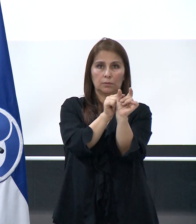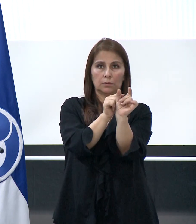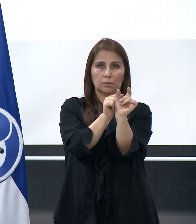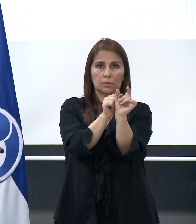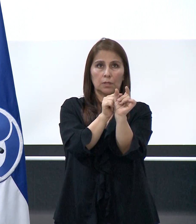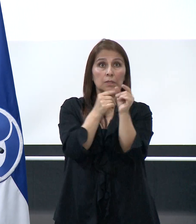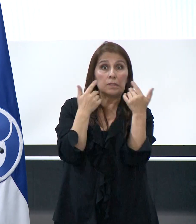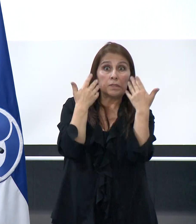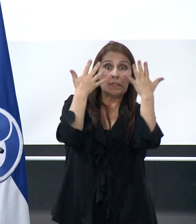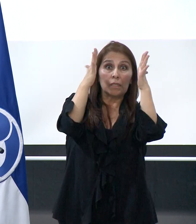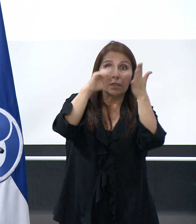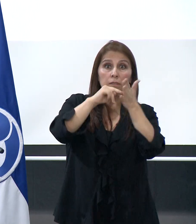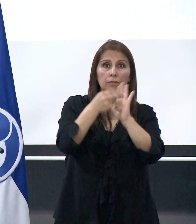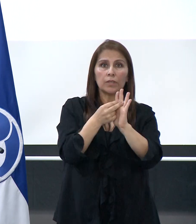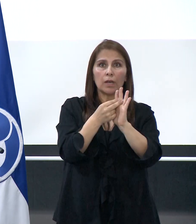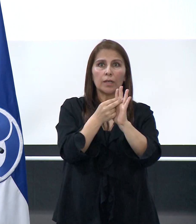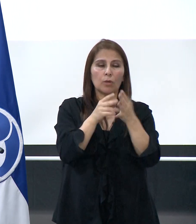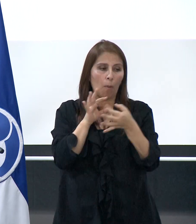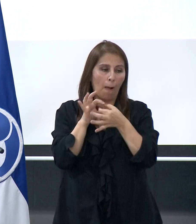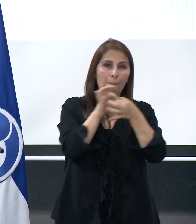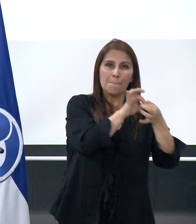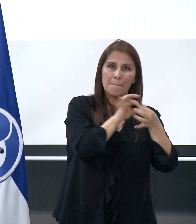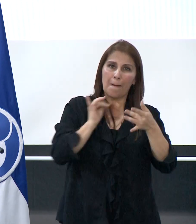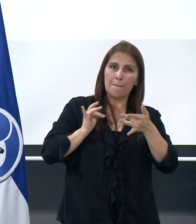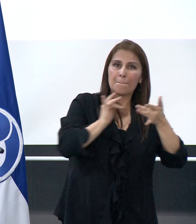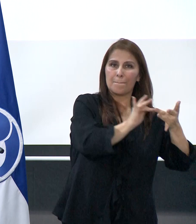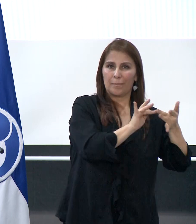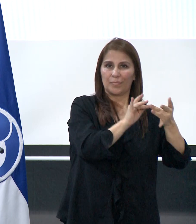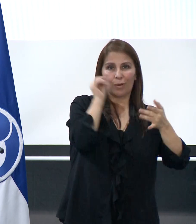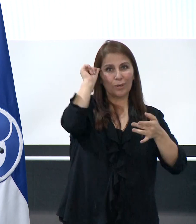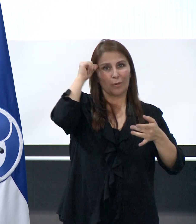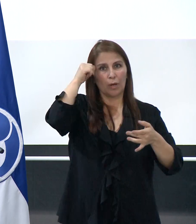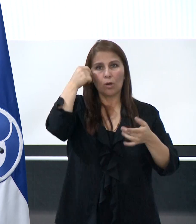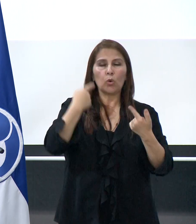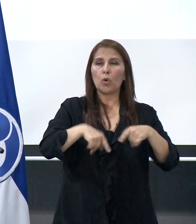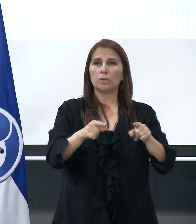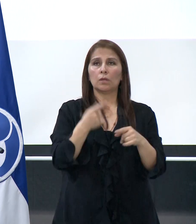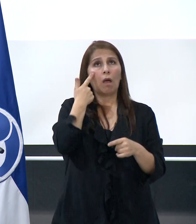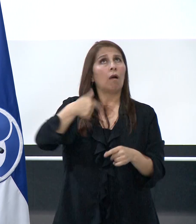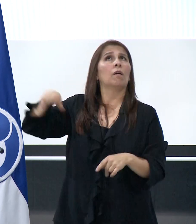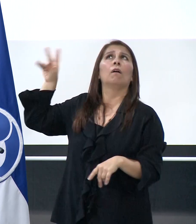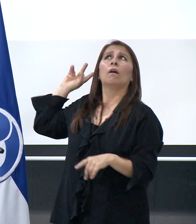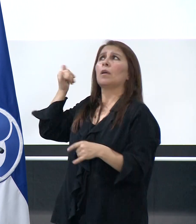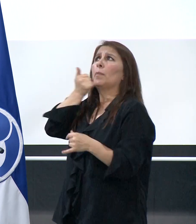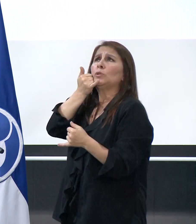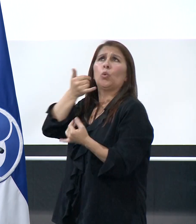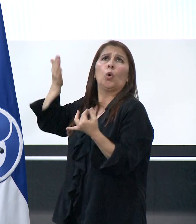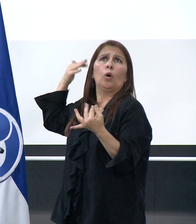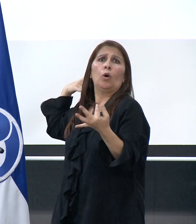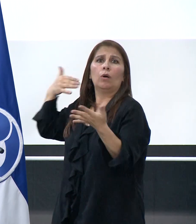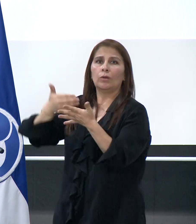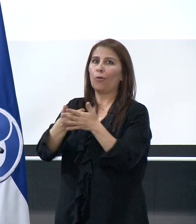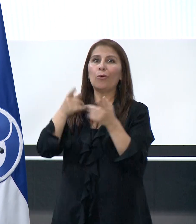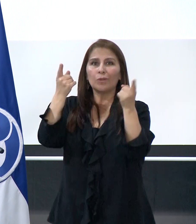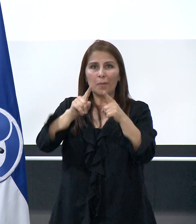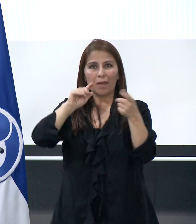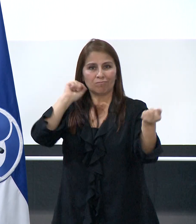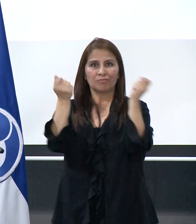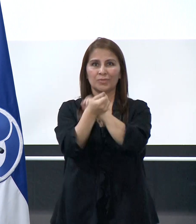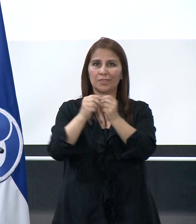a aquello que se recuerda no es solamente un acto de volver la mirada hacia el pasado es también resignificar lo